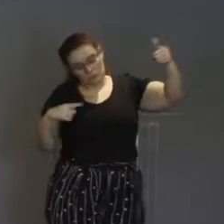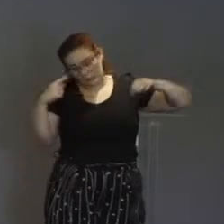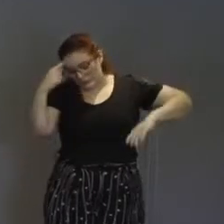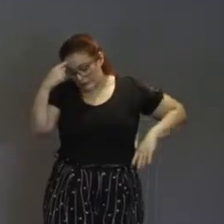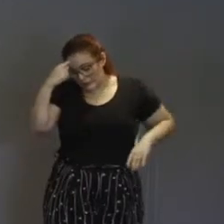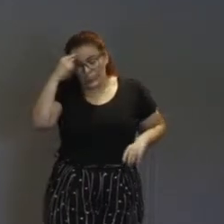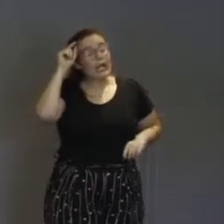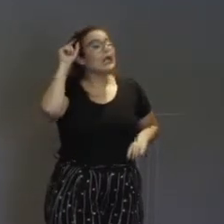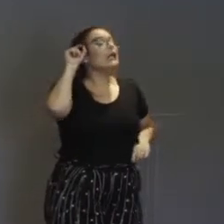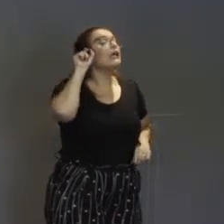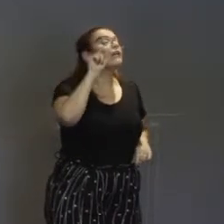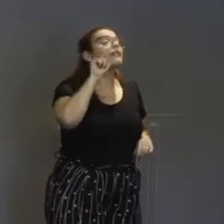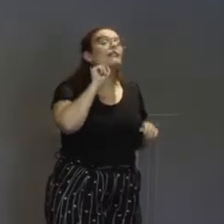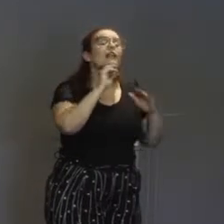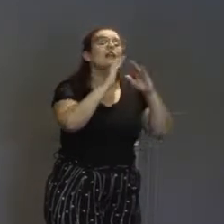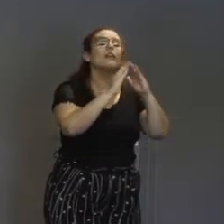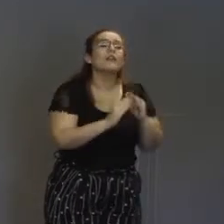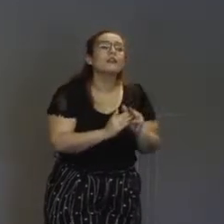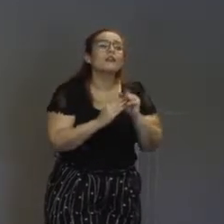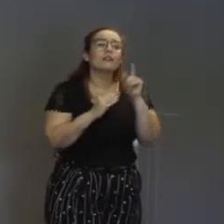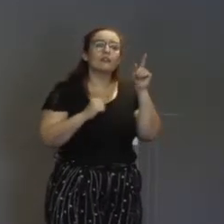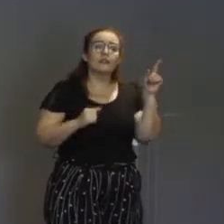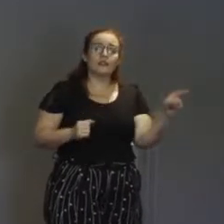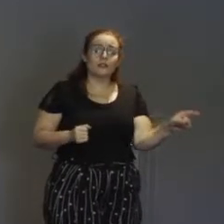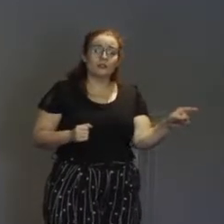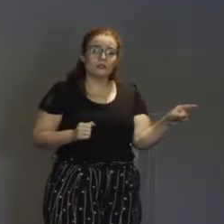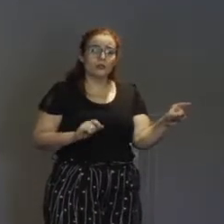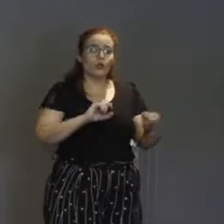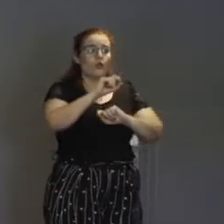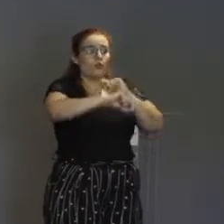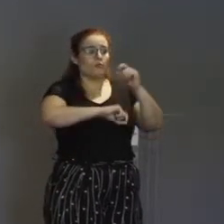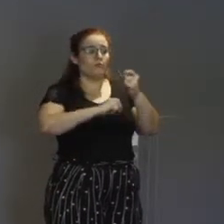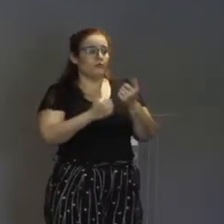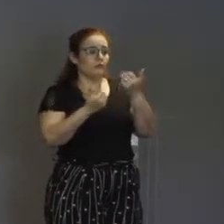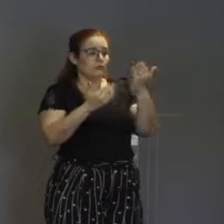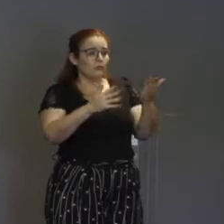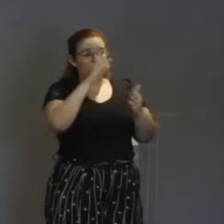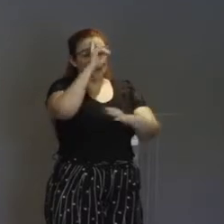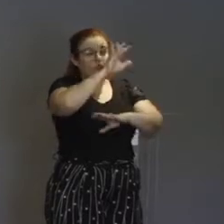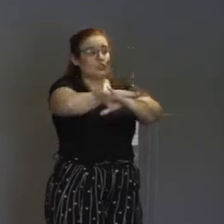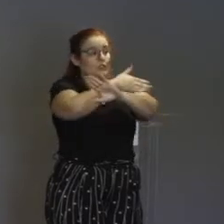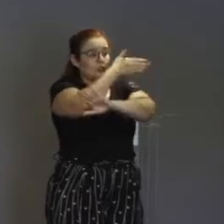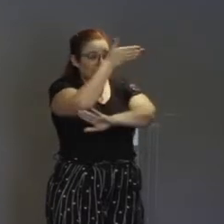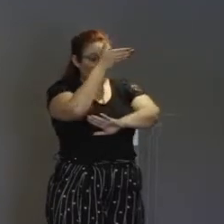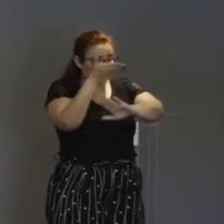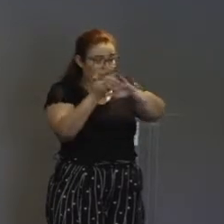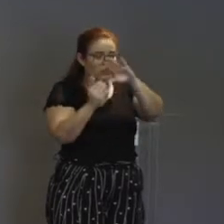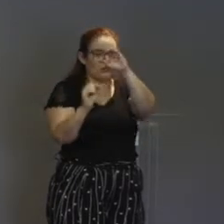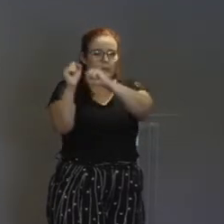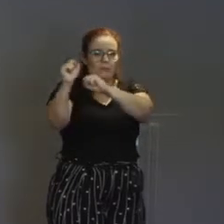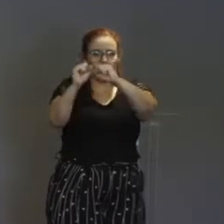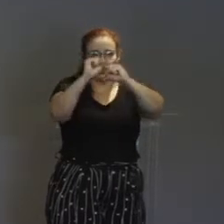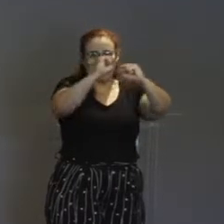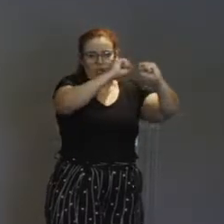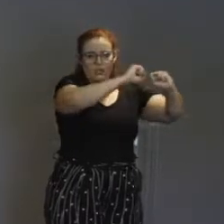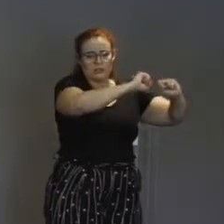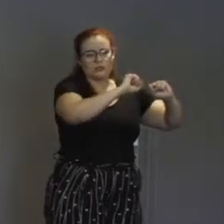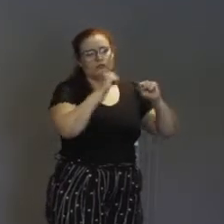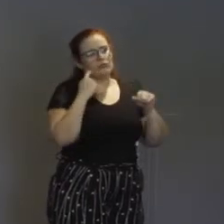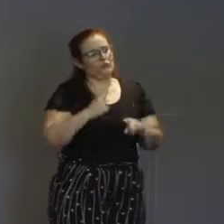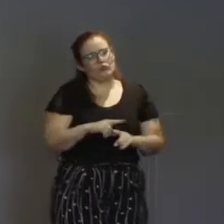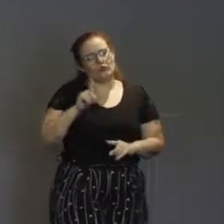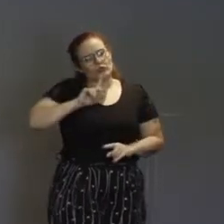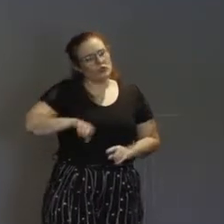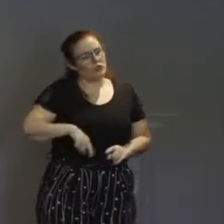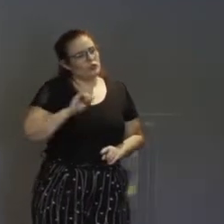nesse espaço, o que será efetivamente oferecido 24 horas pelos próprios empreendimentos, porque a ideia não é que seja só residencial.